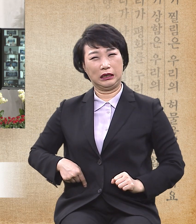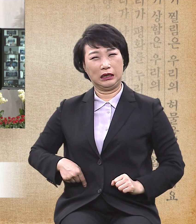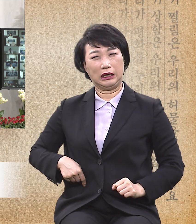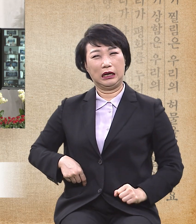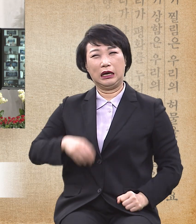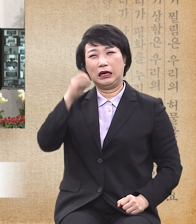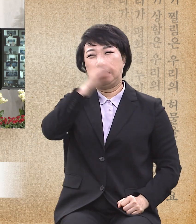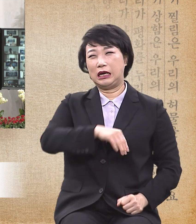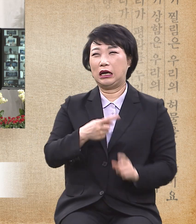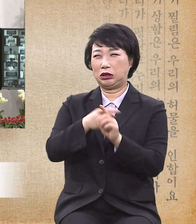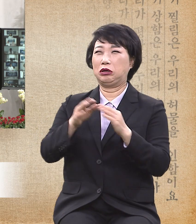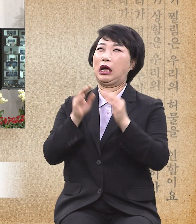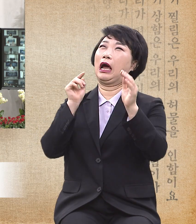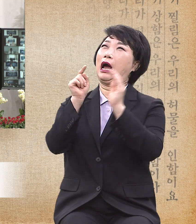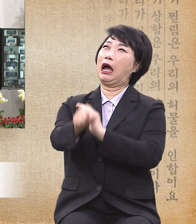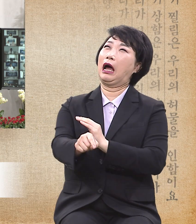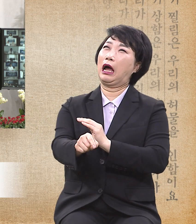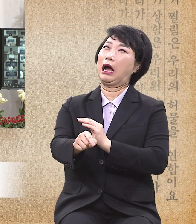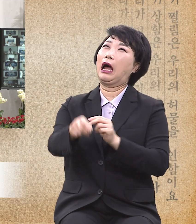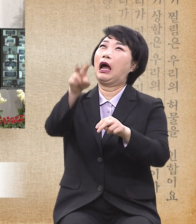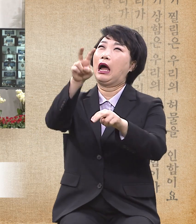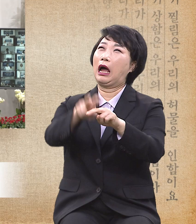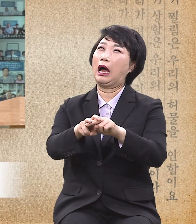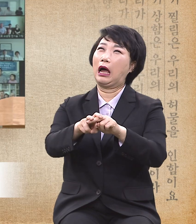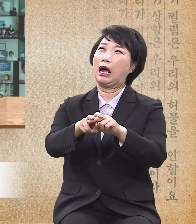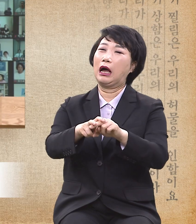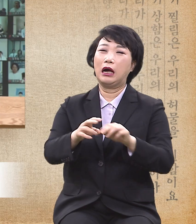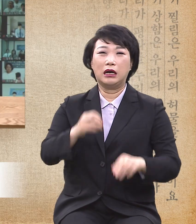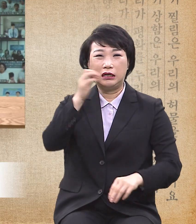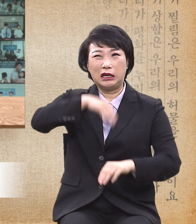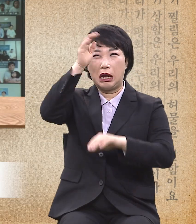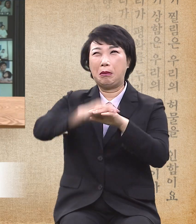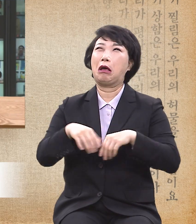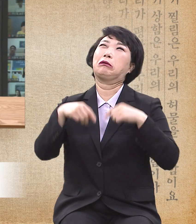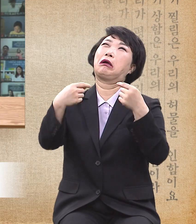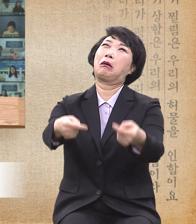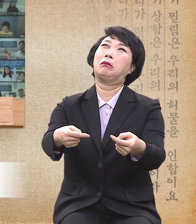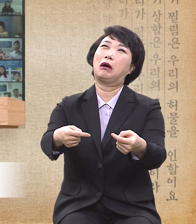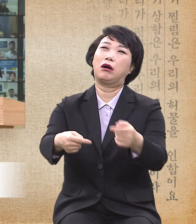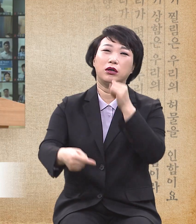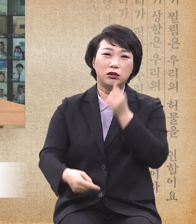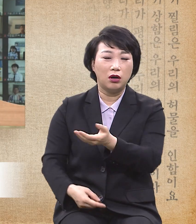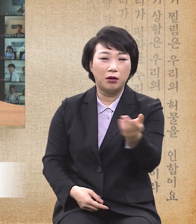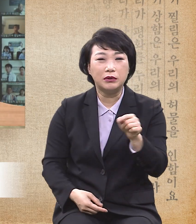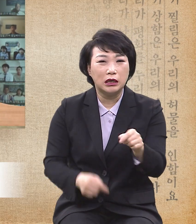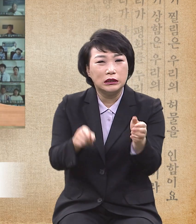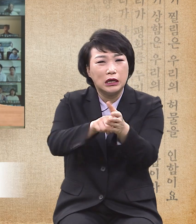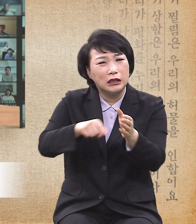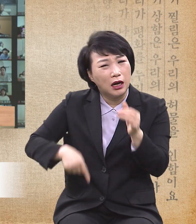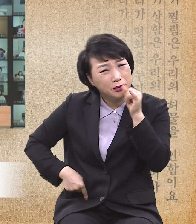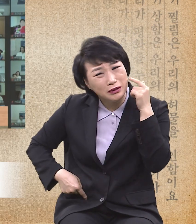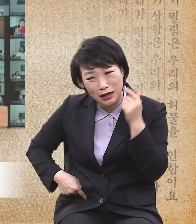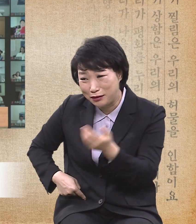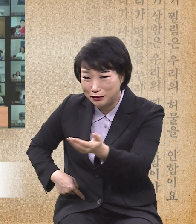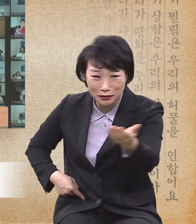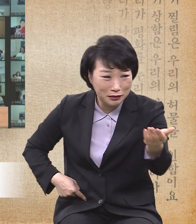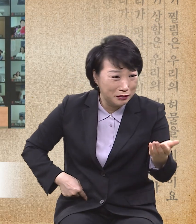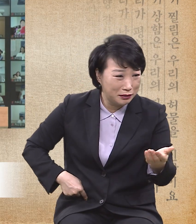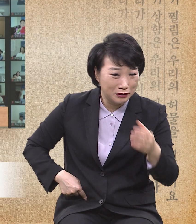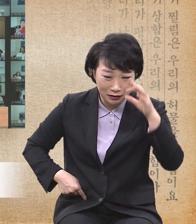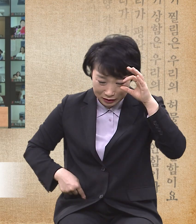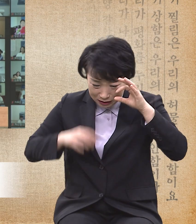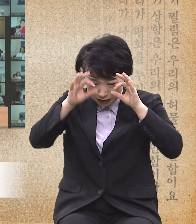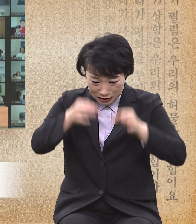의례 교회가 하는 것이지. 그냥 예배에 참석하는 것이지. 이런 신앙 양심이 있느냐 그 말이에요.